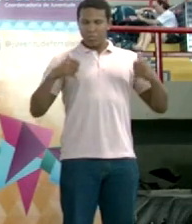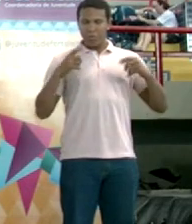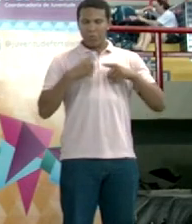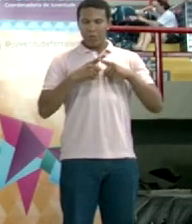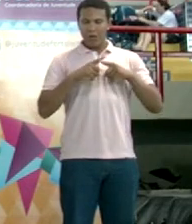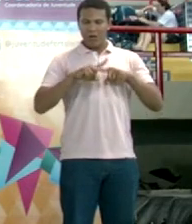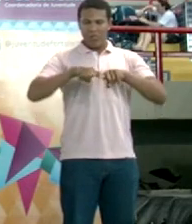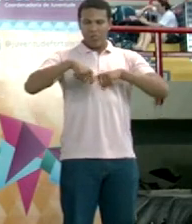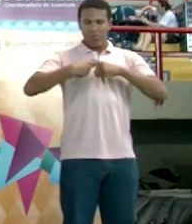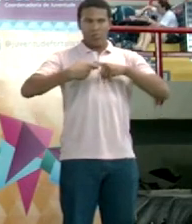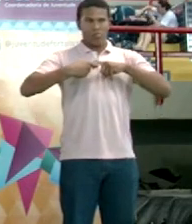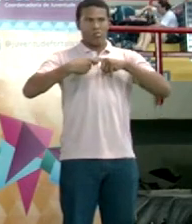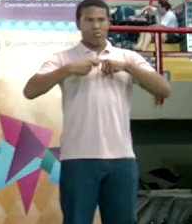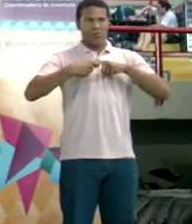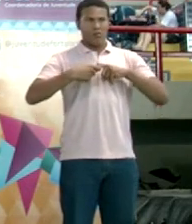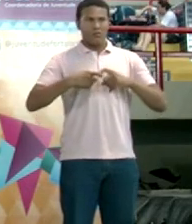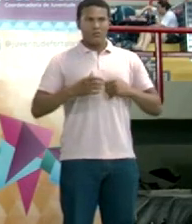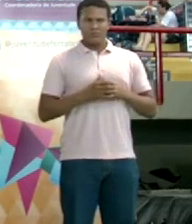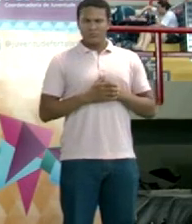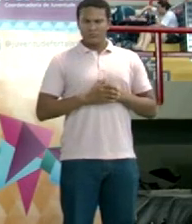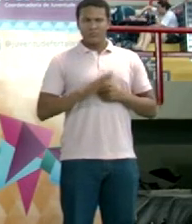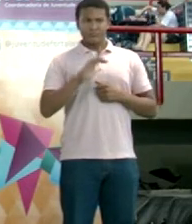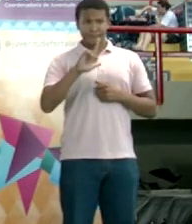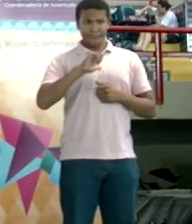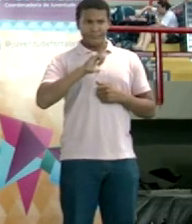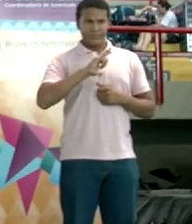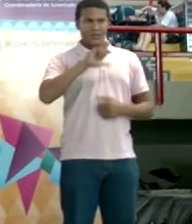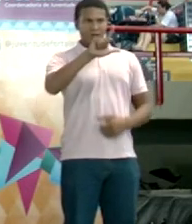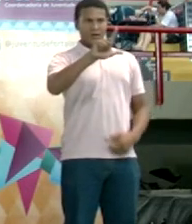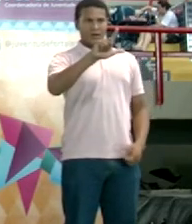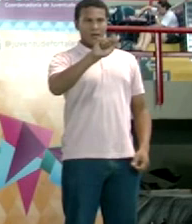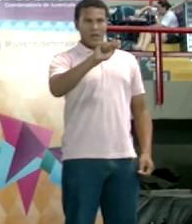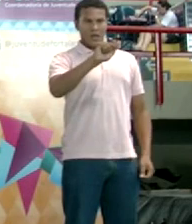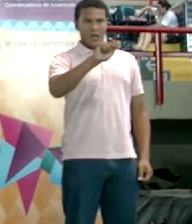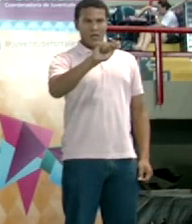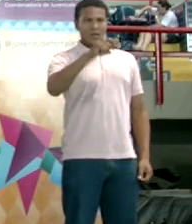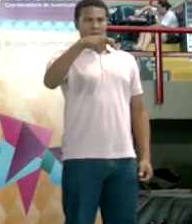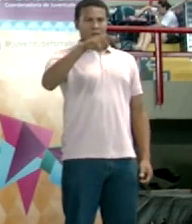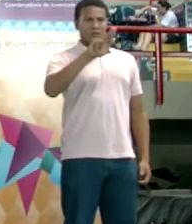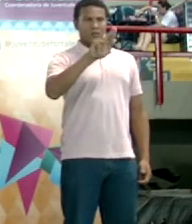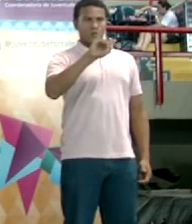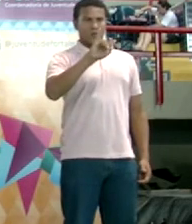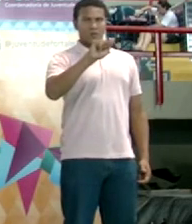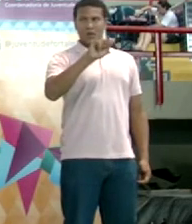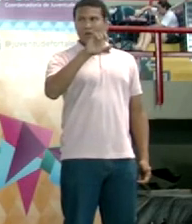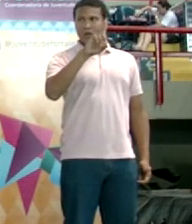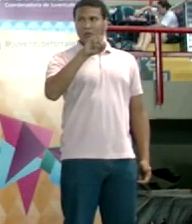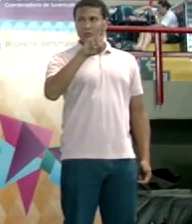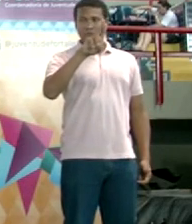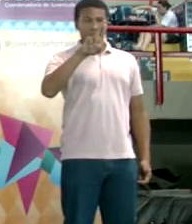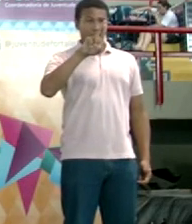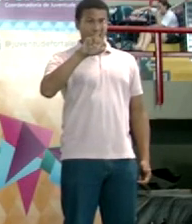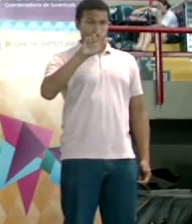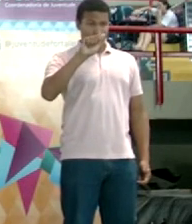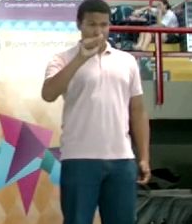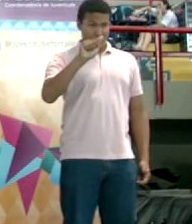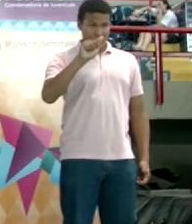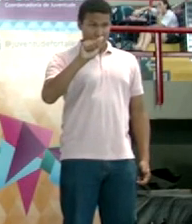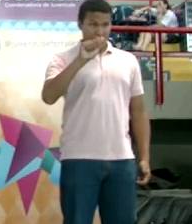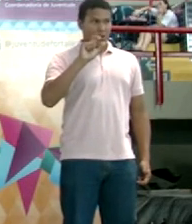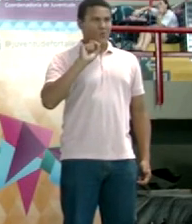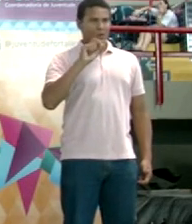Bom, existem casos de laqueaduras a qual uma das tubas elas não